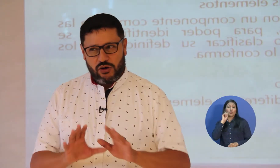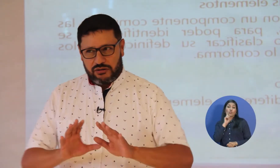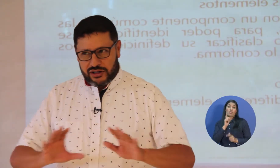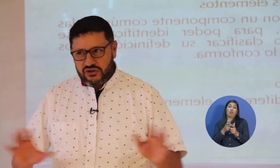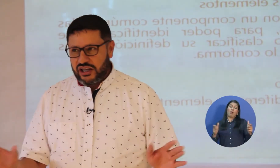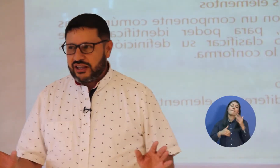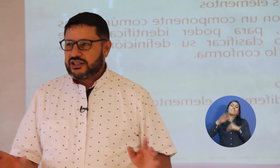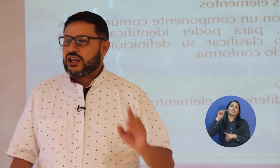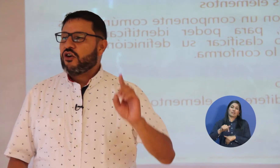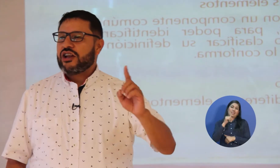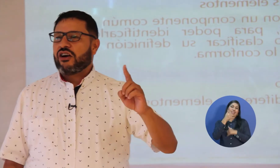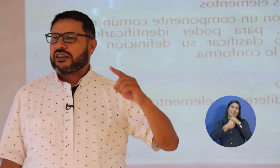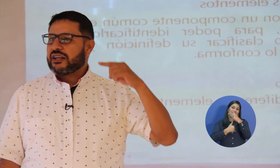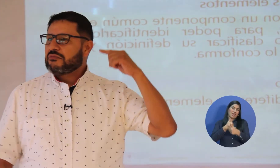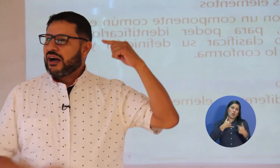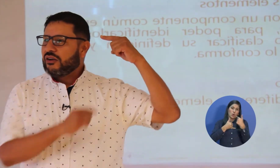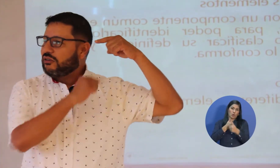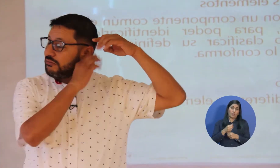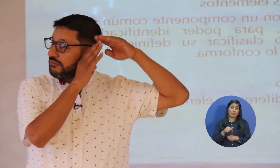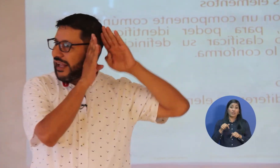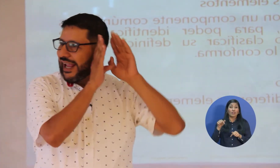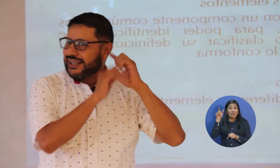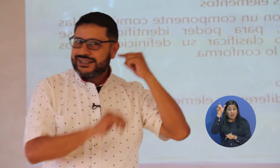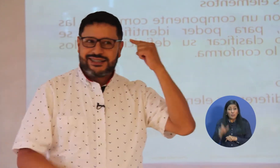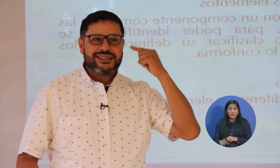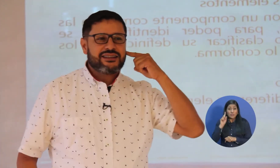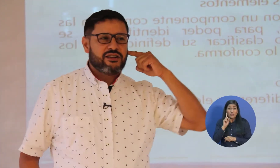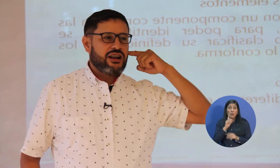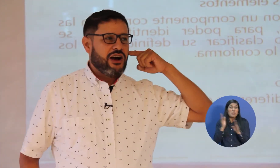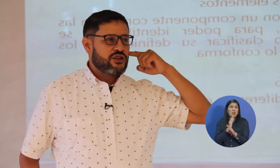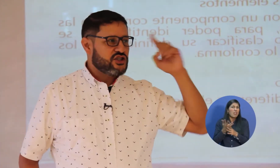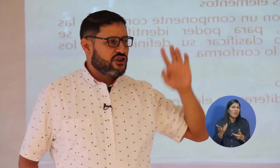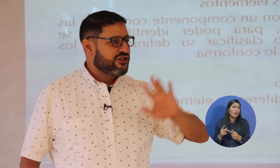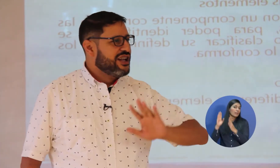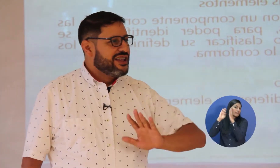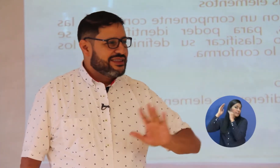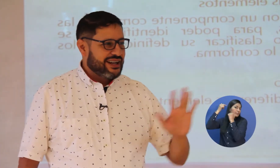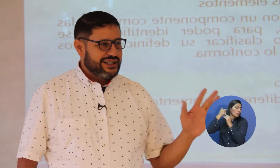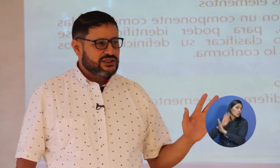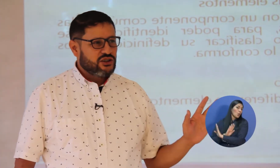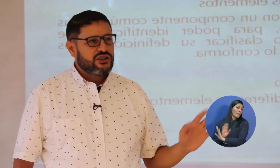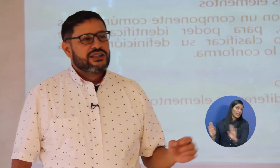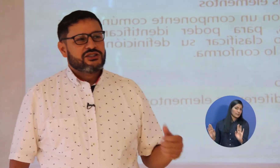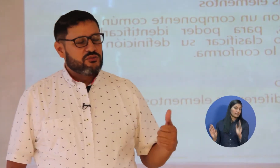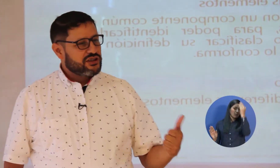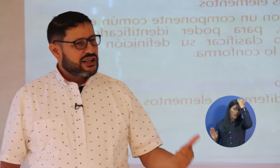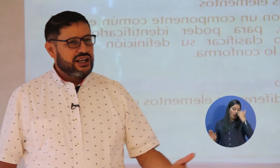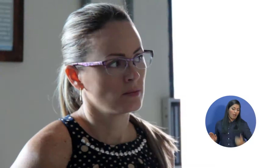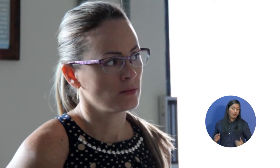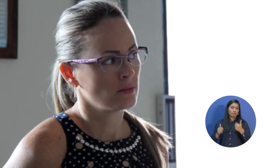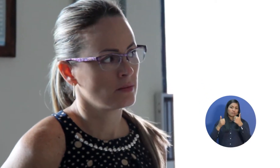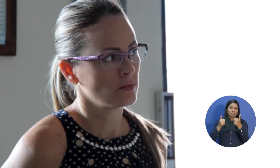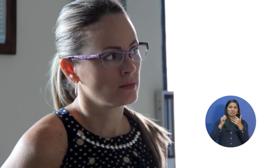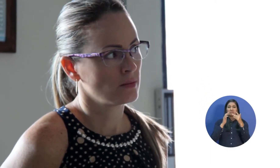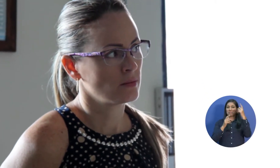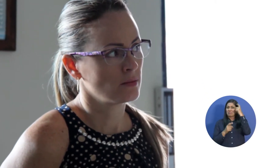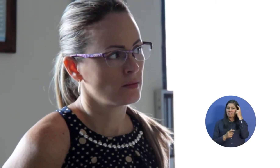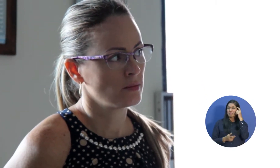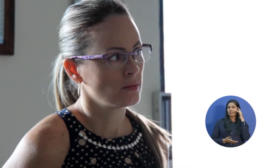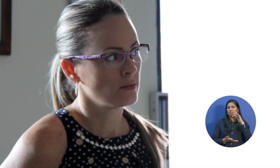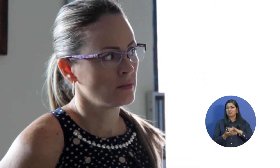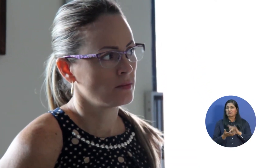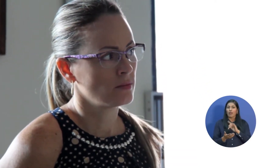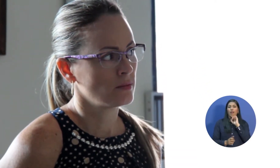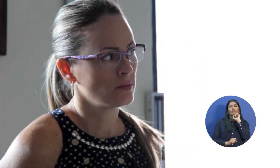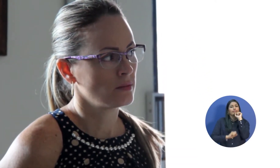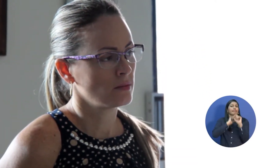compañeros igual que ustedes, lo único que tienen malo es el sentido de la audición. De resto, son muy inteligentes,